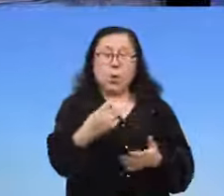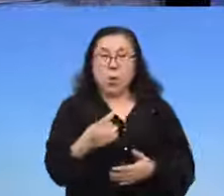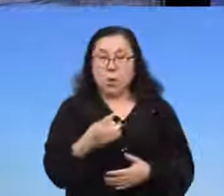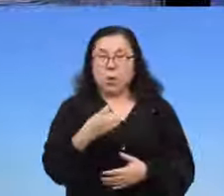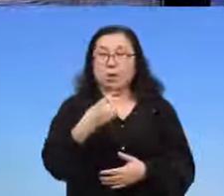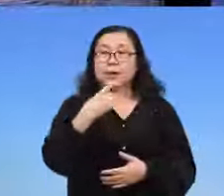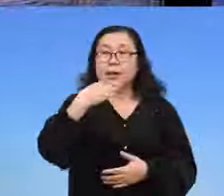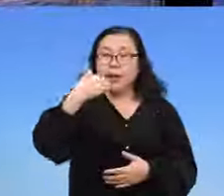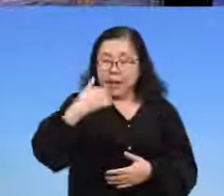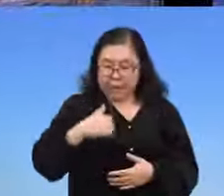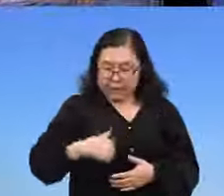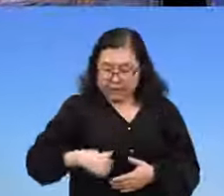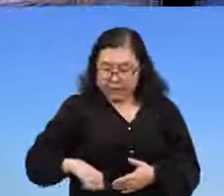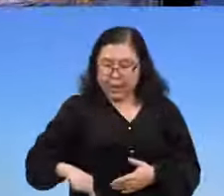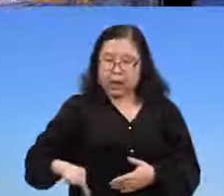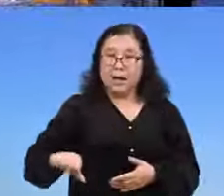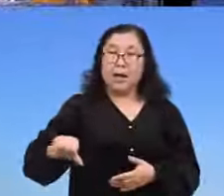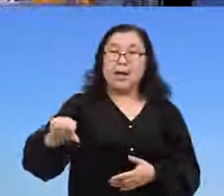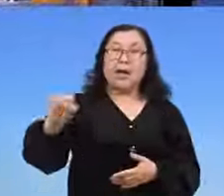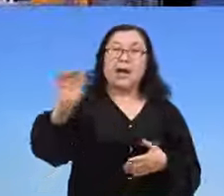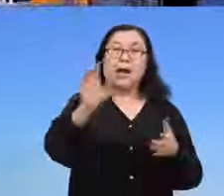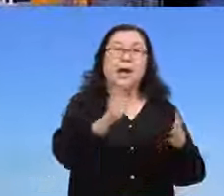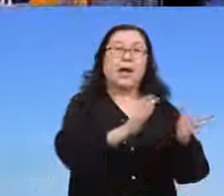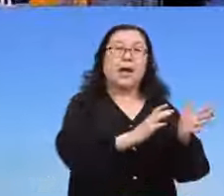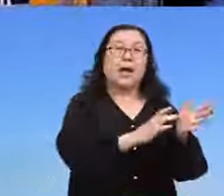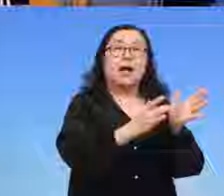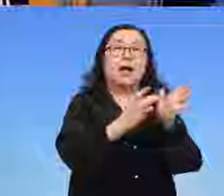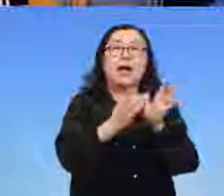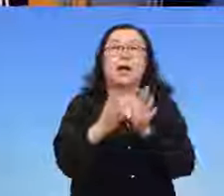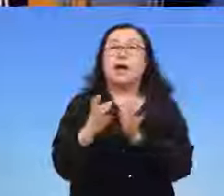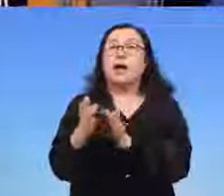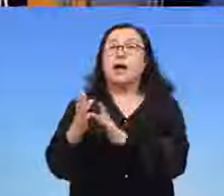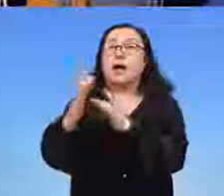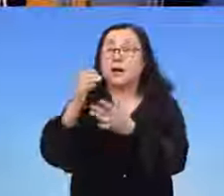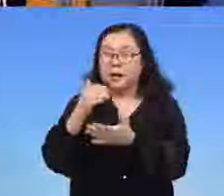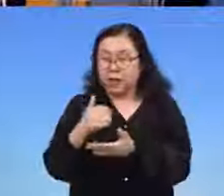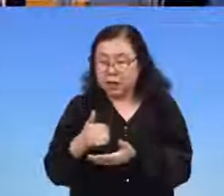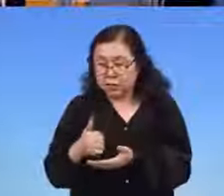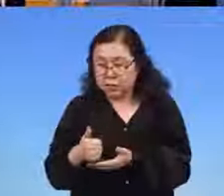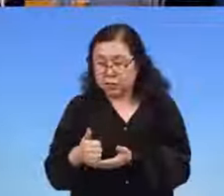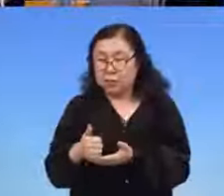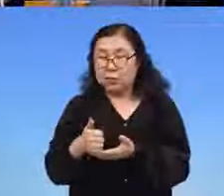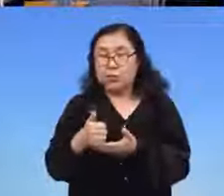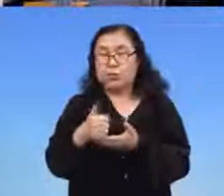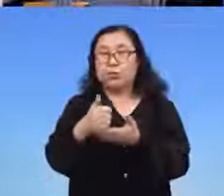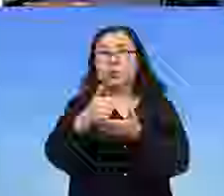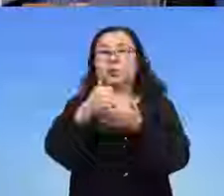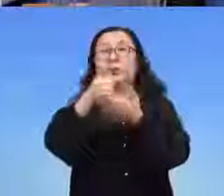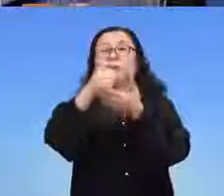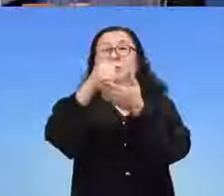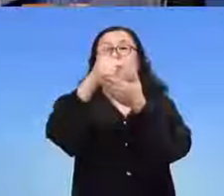독생자 예수, 여러분 이 땅에 오신 주님을 이렇게 찬양하기 원합니다.